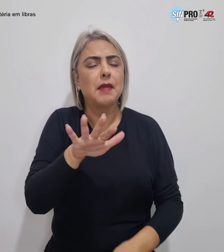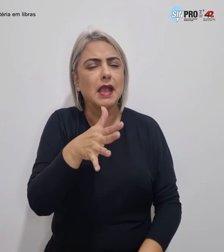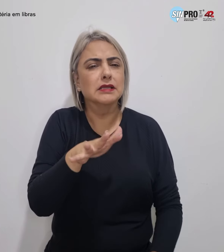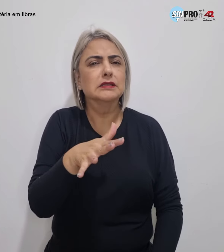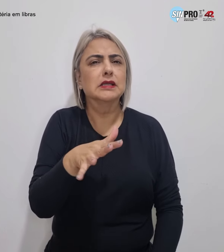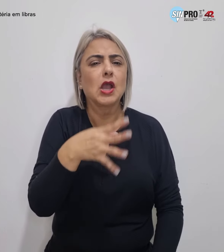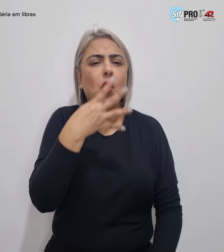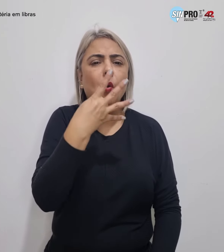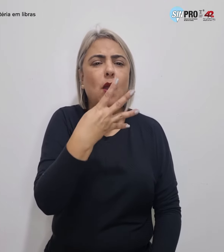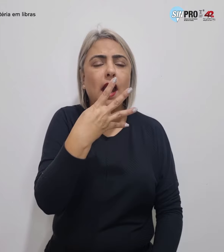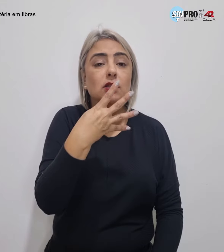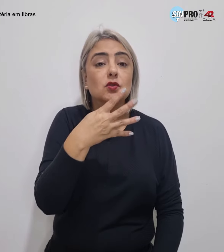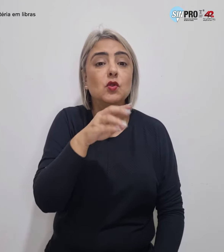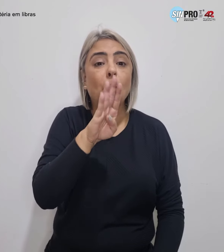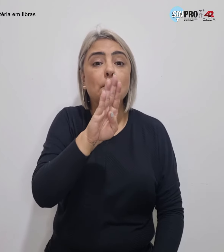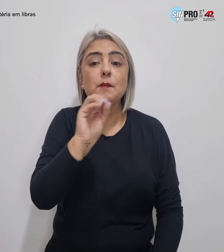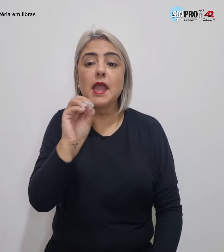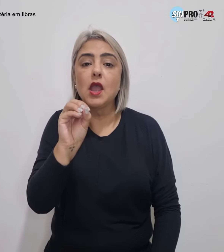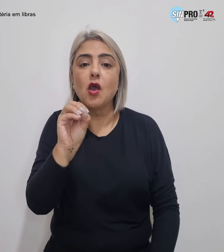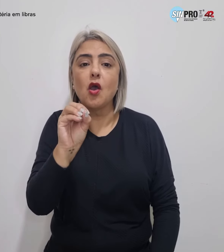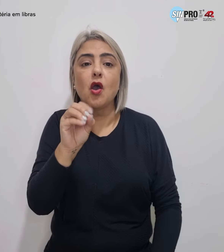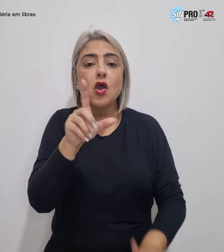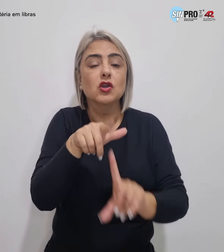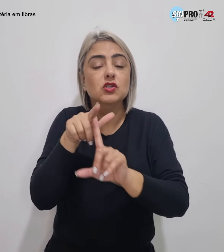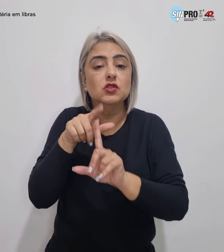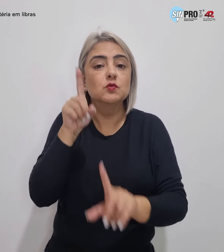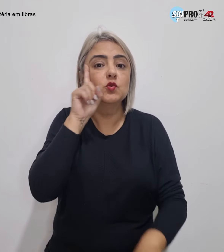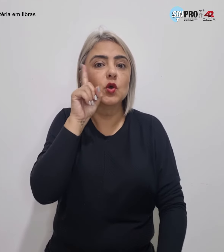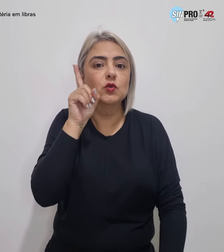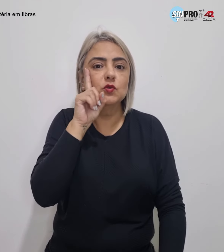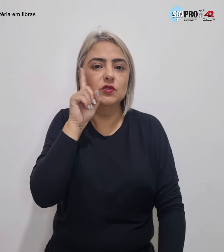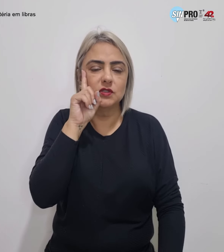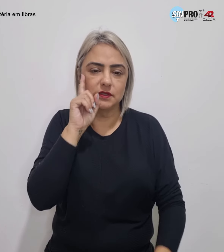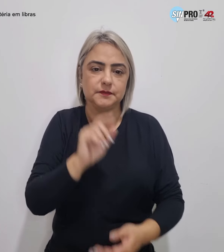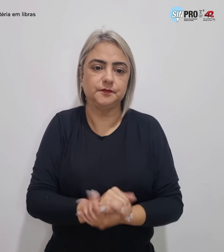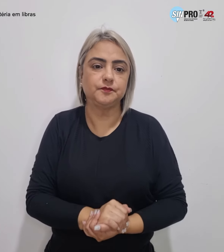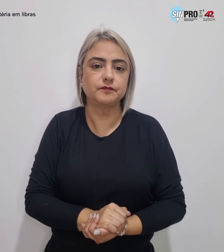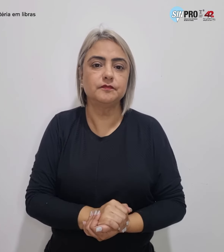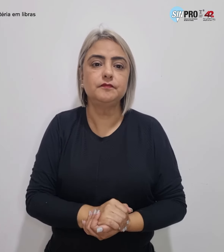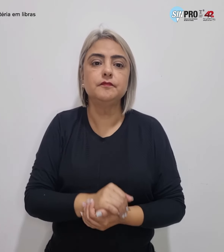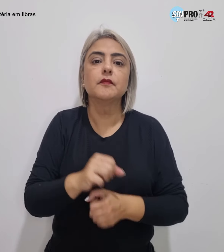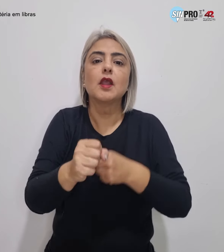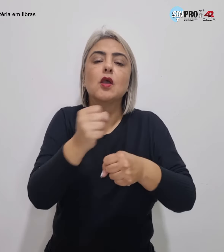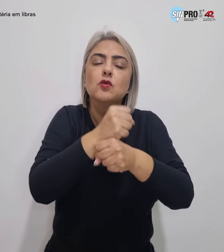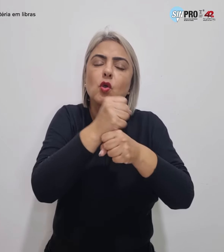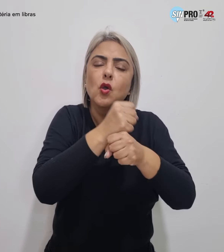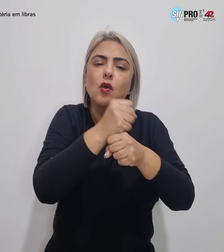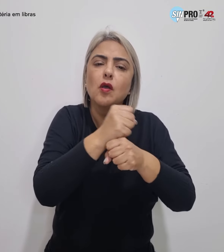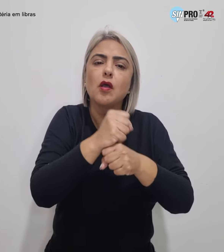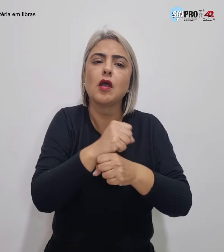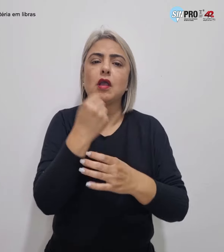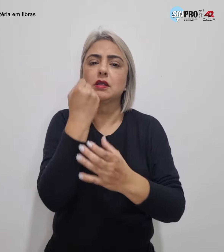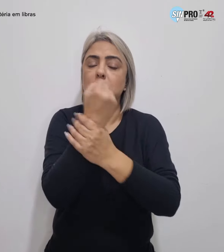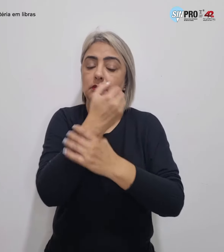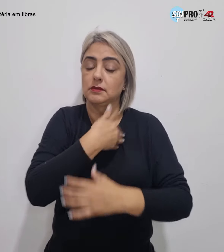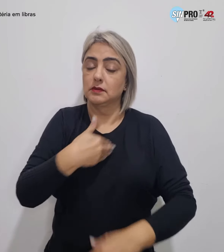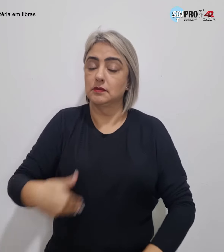quatro ocorrências deste tipo por dia o anuário brasileiro de segurança pública de